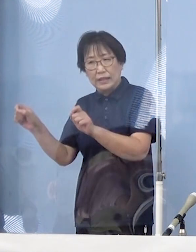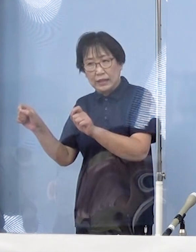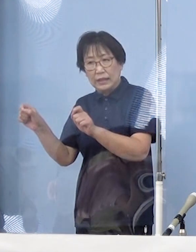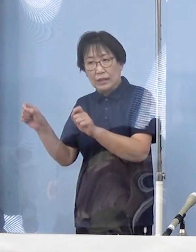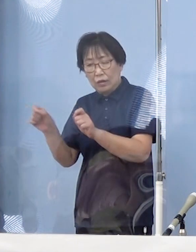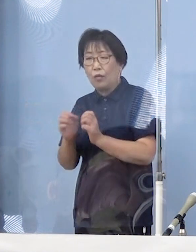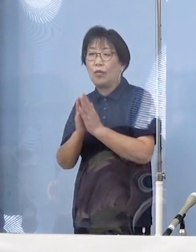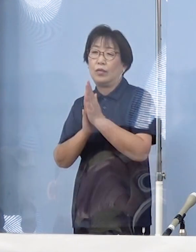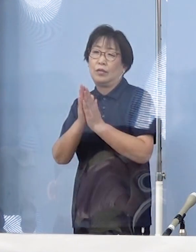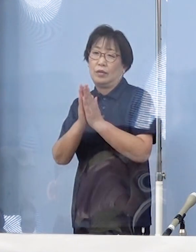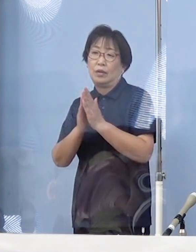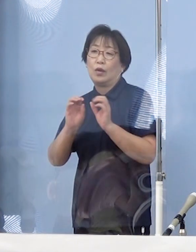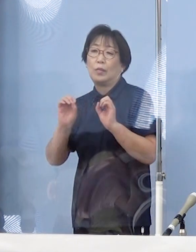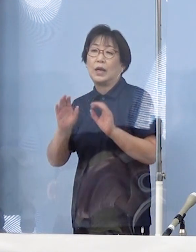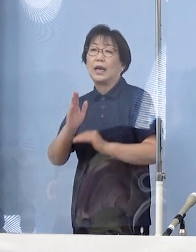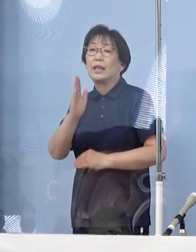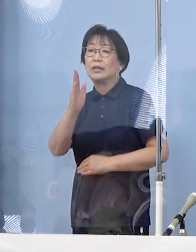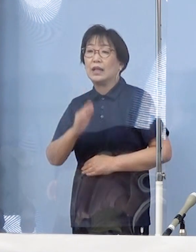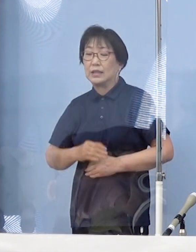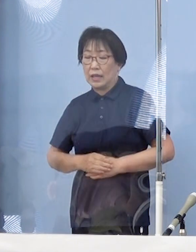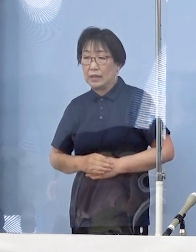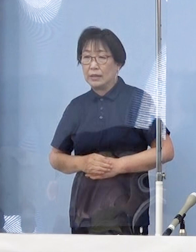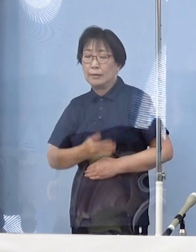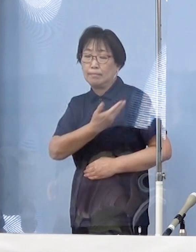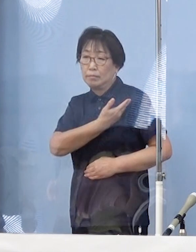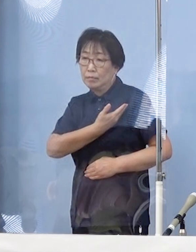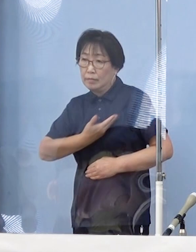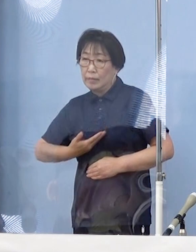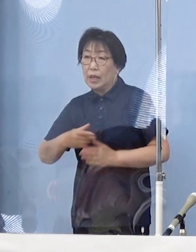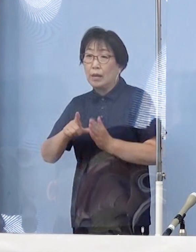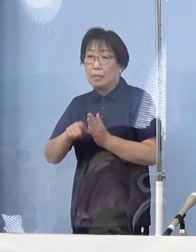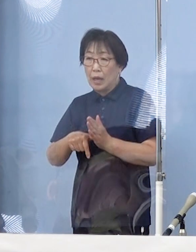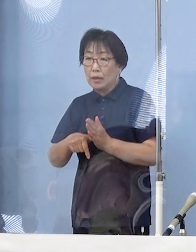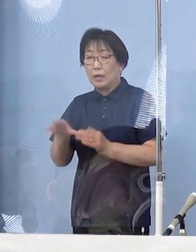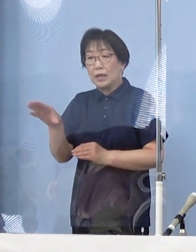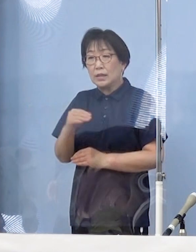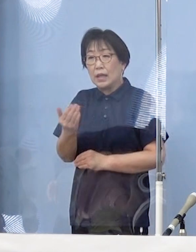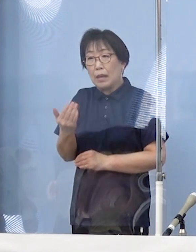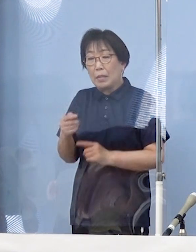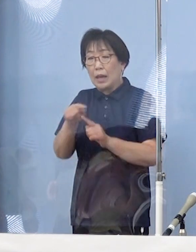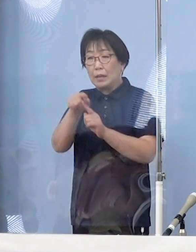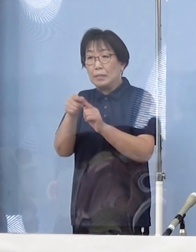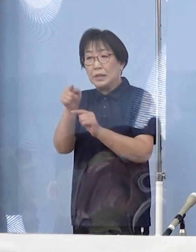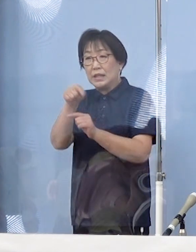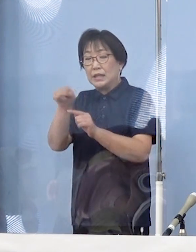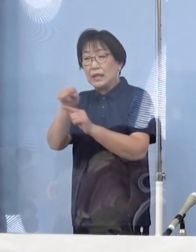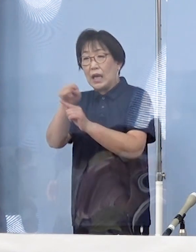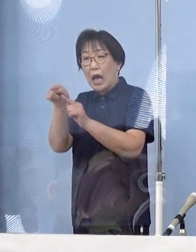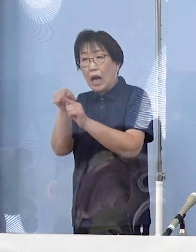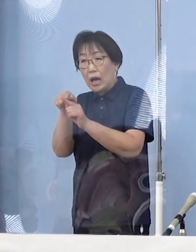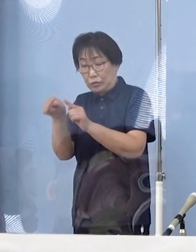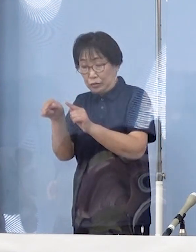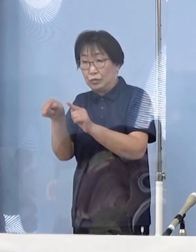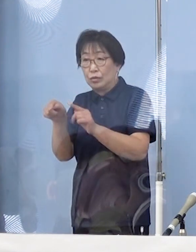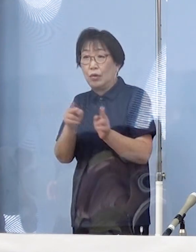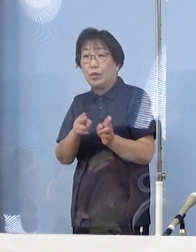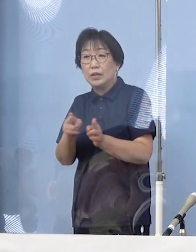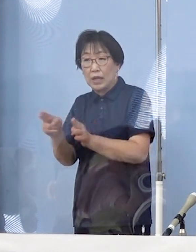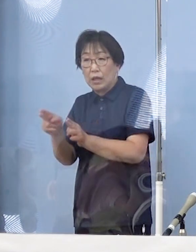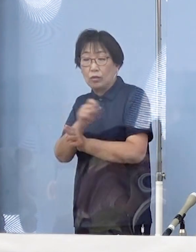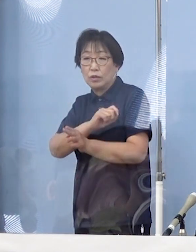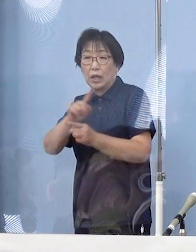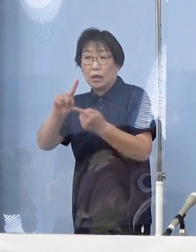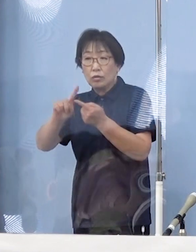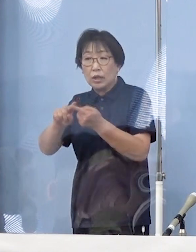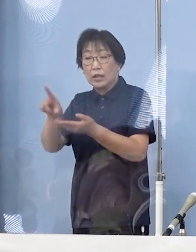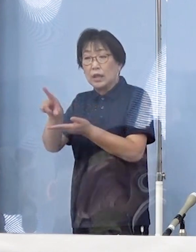ください。やむを得ない場合は、県の帰省前 PCR 検査の受験支援制度を積極的にご活用